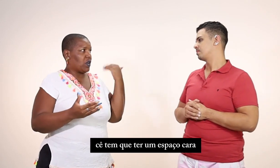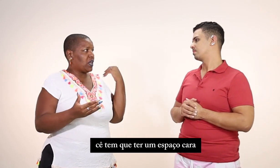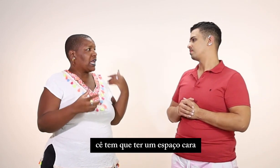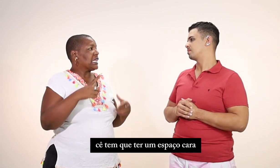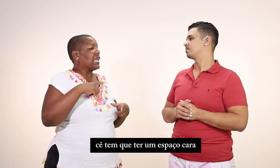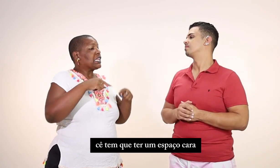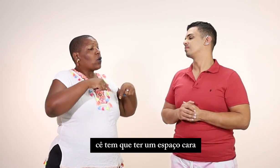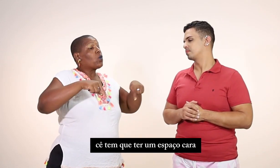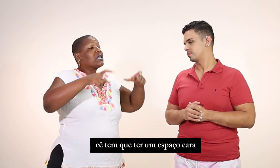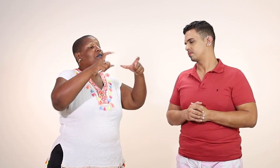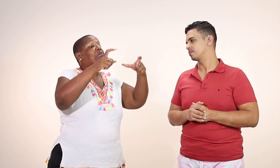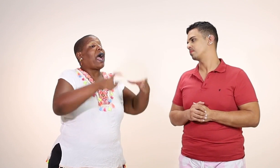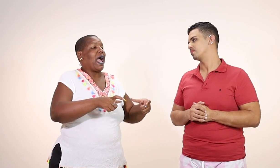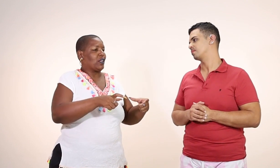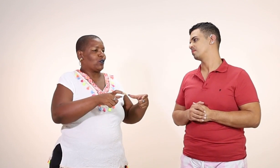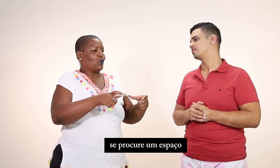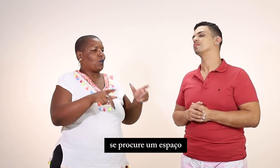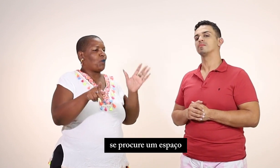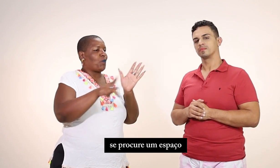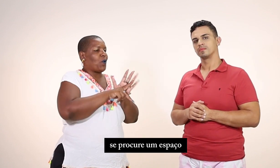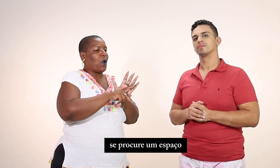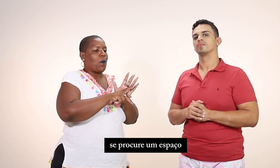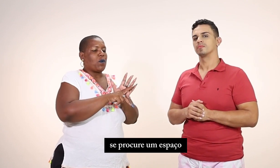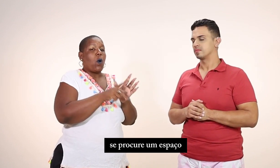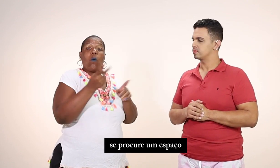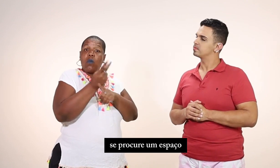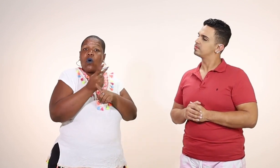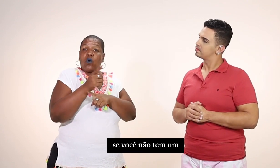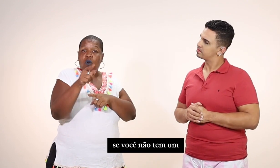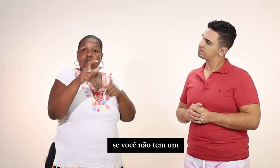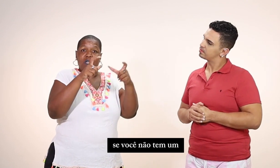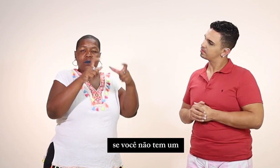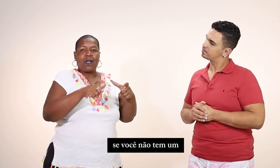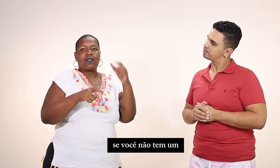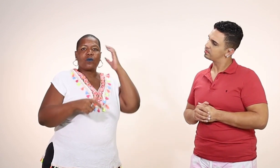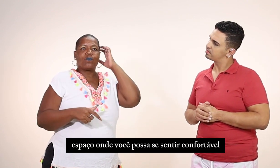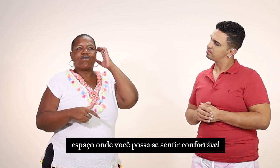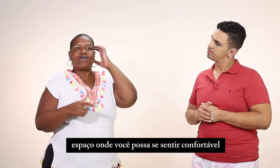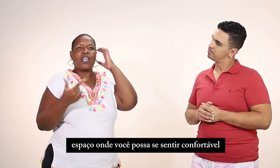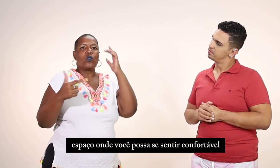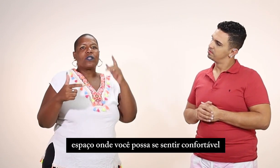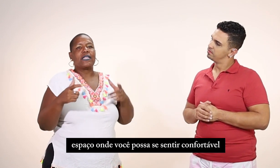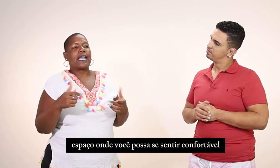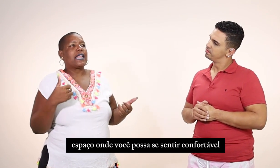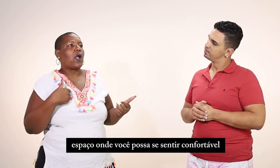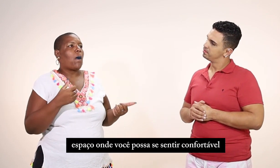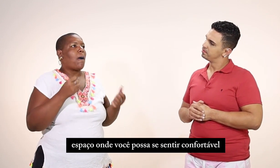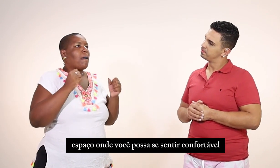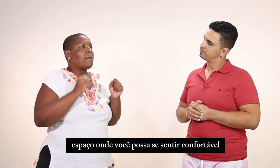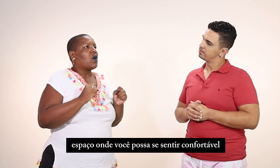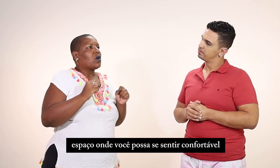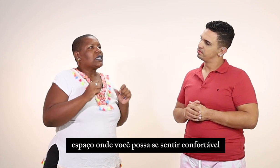um espaço, cara. Procure um espaço. Se você não tem um espaço onde você possa se sentir